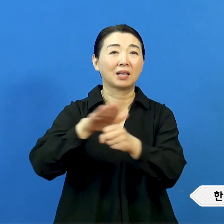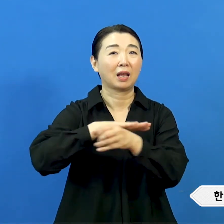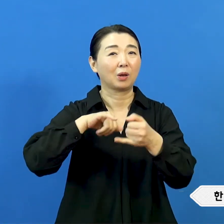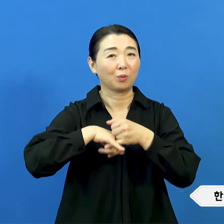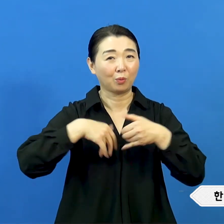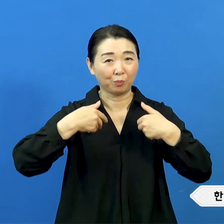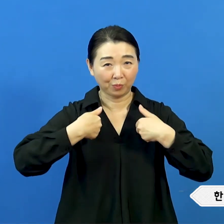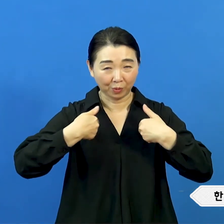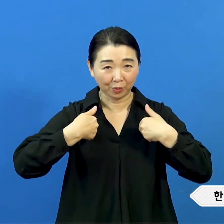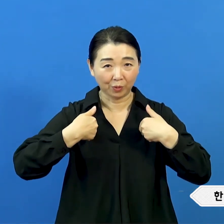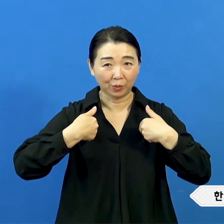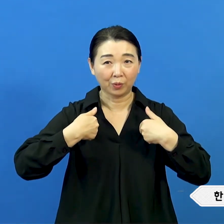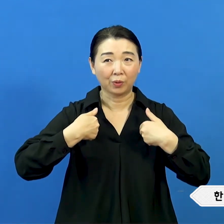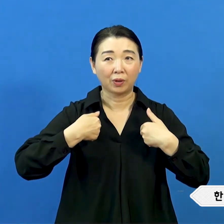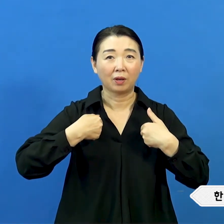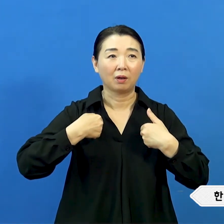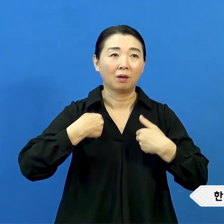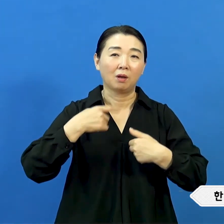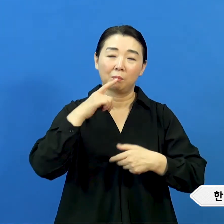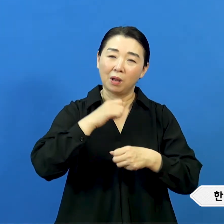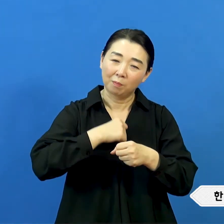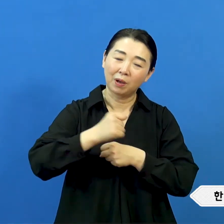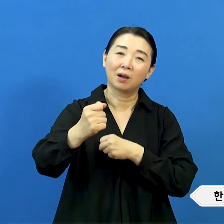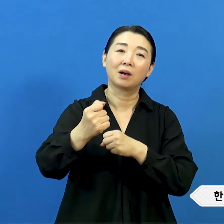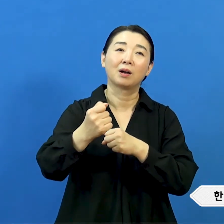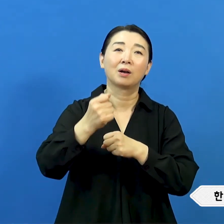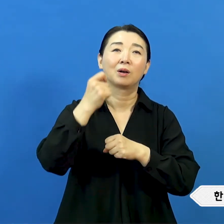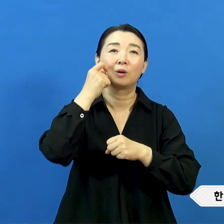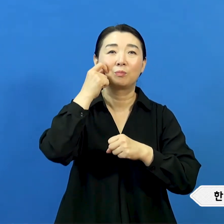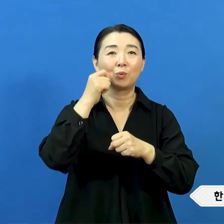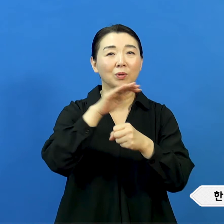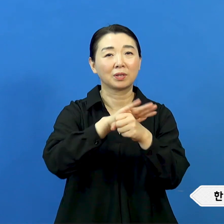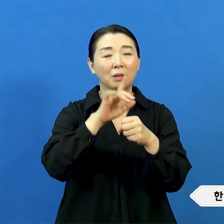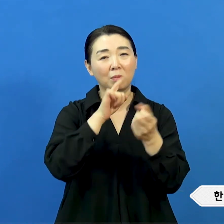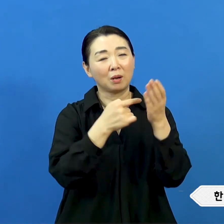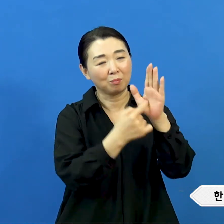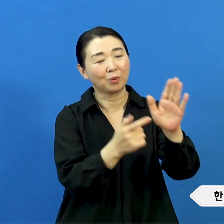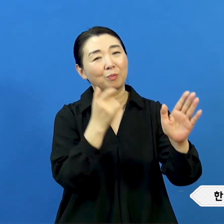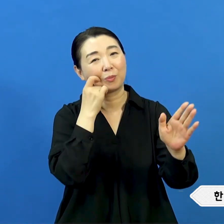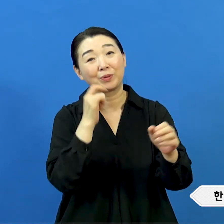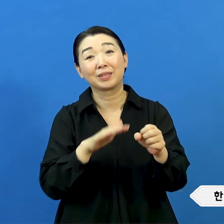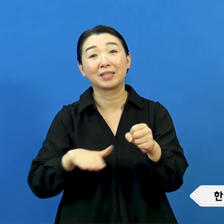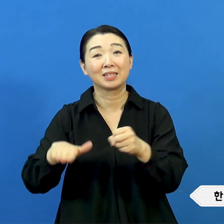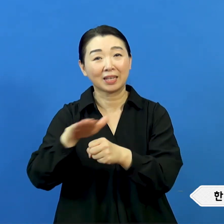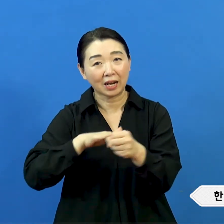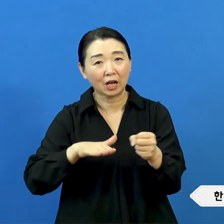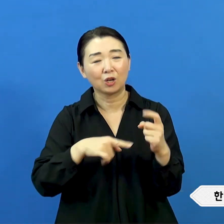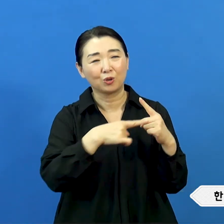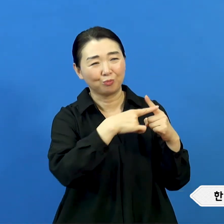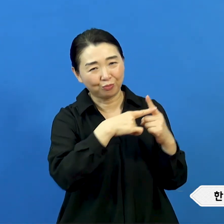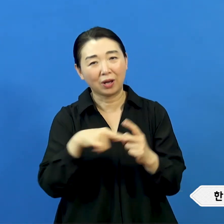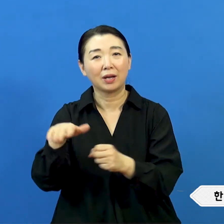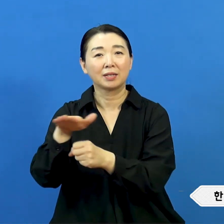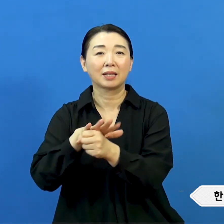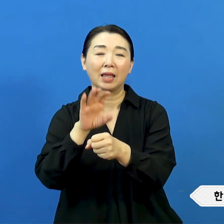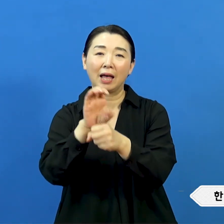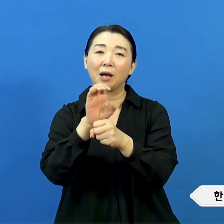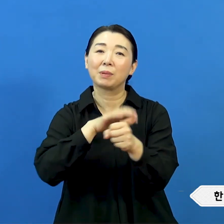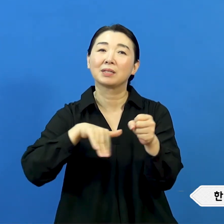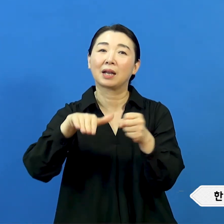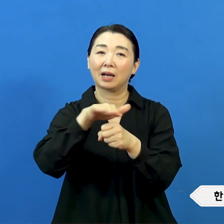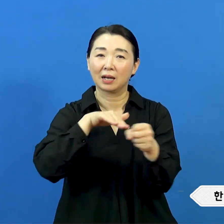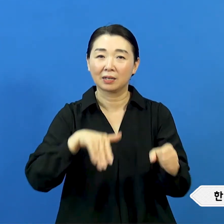일입니다. 형언할 수 없는 사랑, 말로 표현할 수 없는 사랑, 무조건적인 사랑, 아가페의